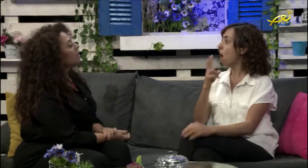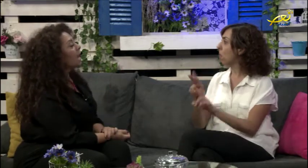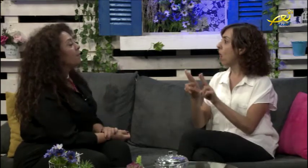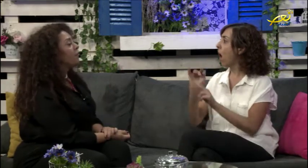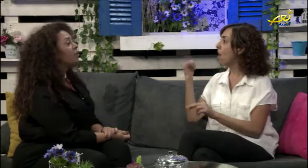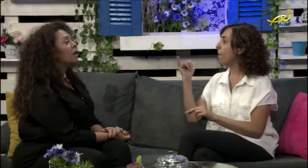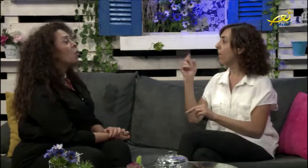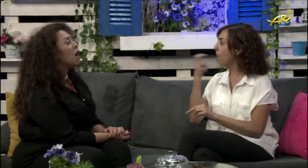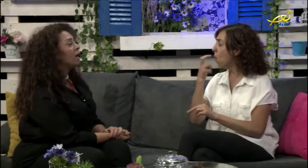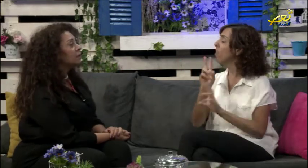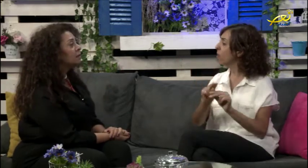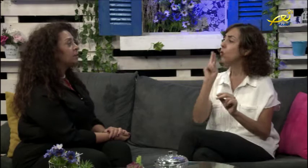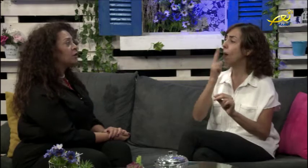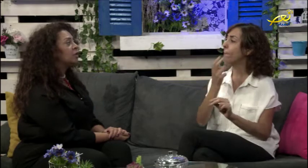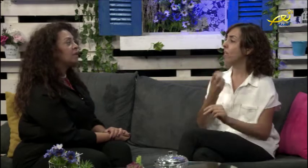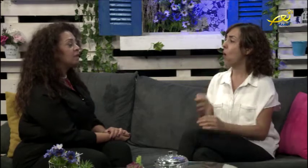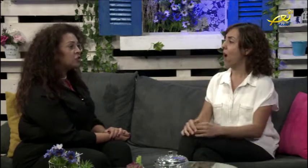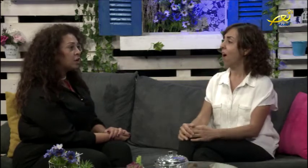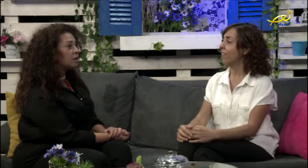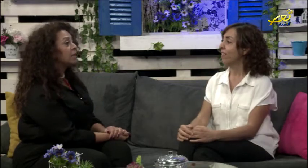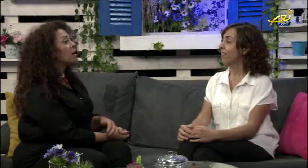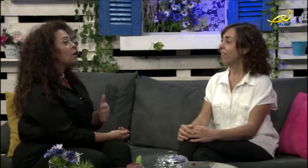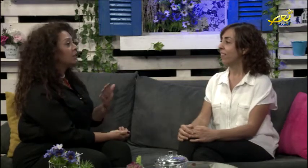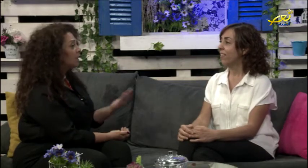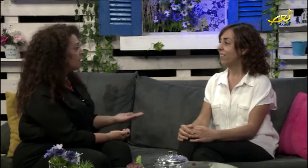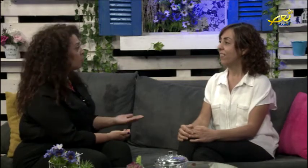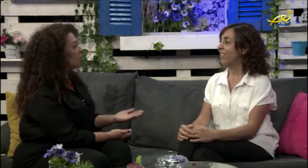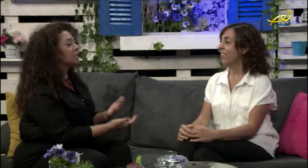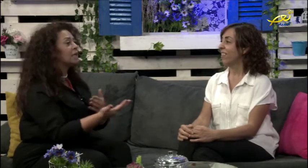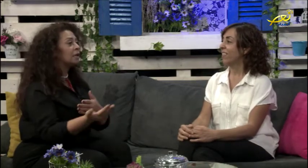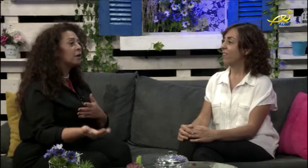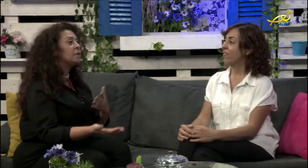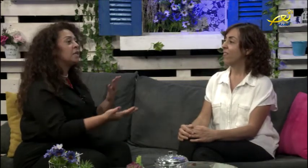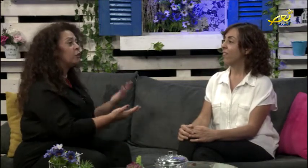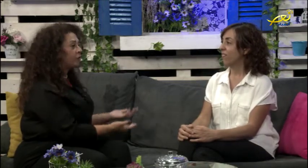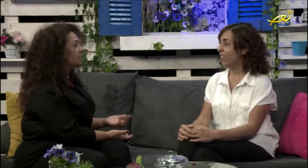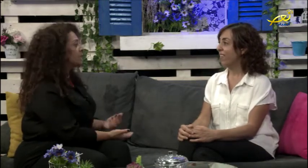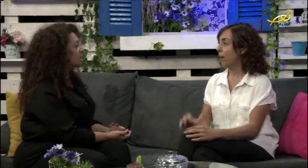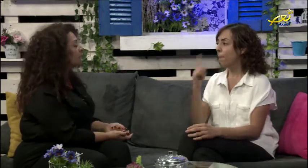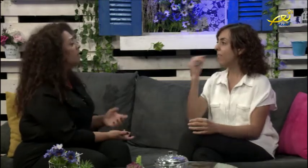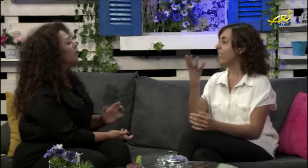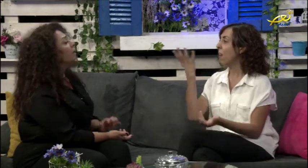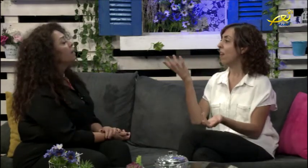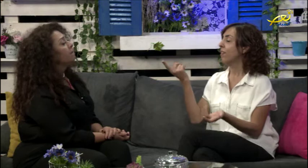نعم، في قواعد للغة الإشارة مثل قواعد حياة للغة إذا كانت عربية أو فرنسية.